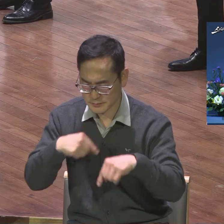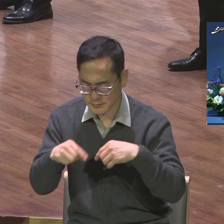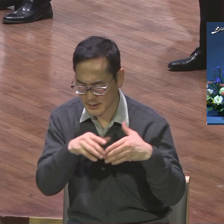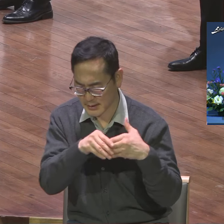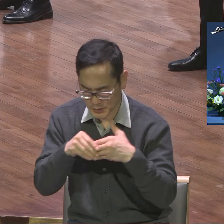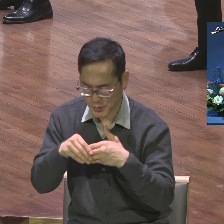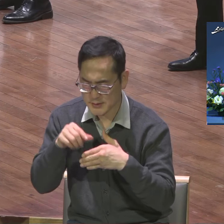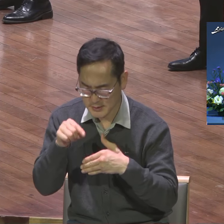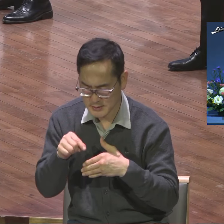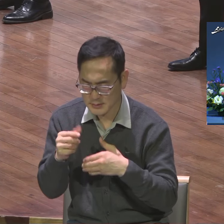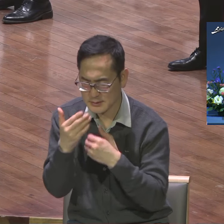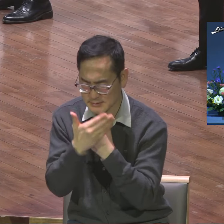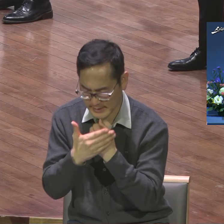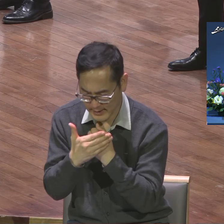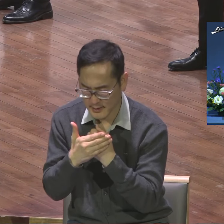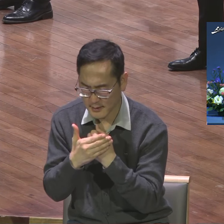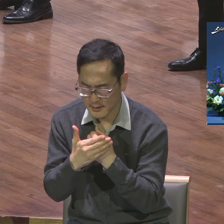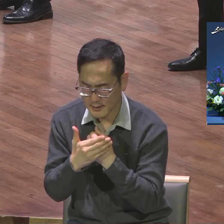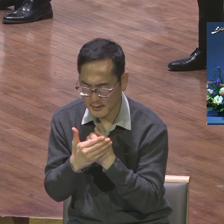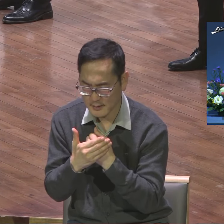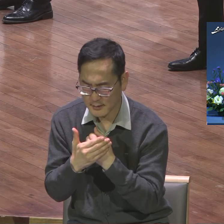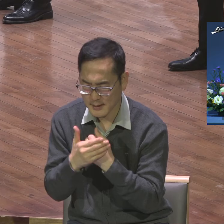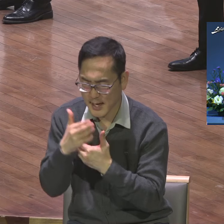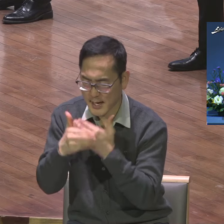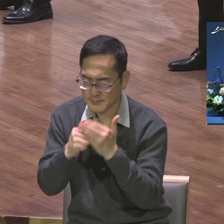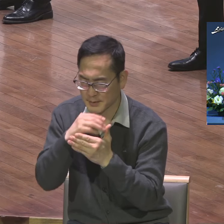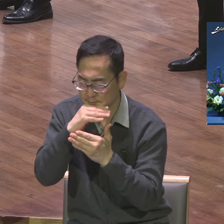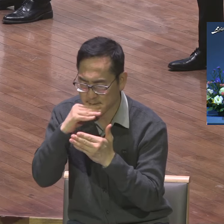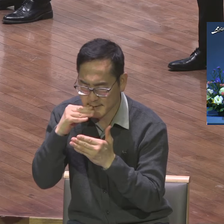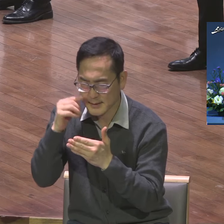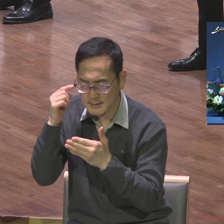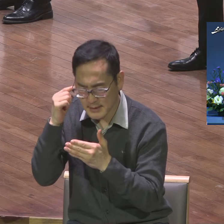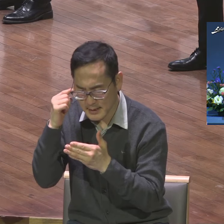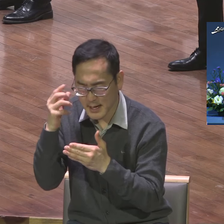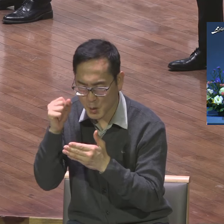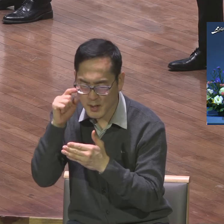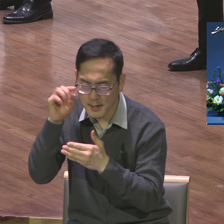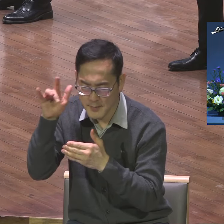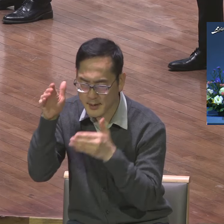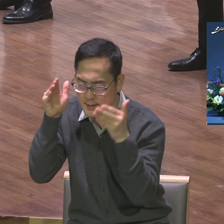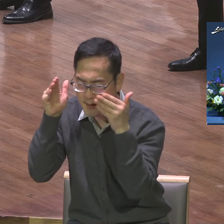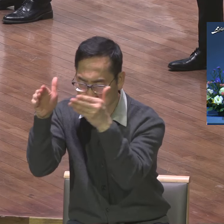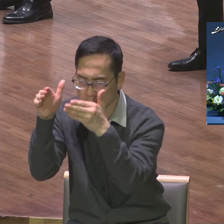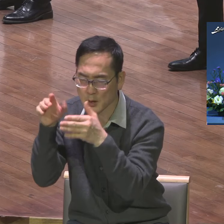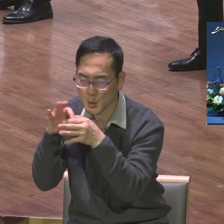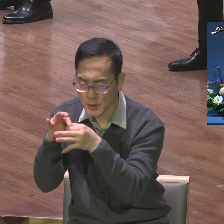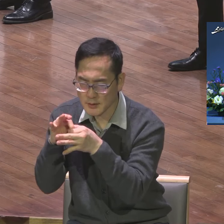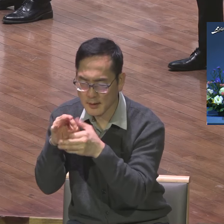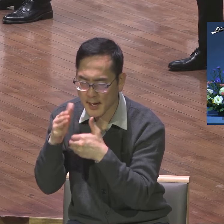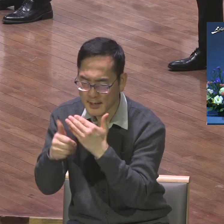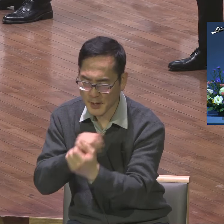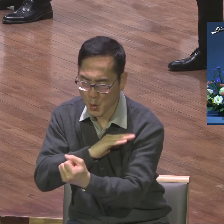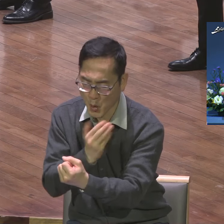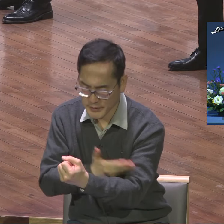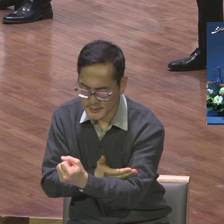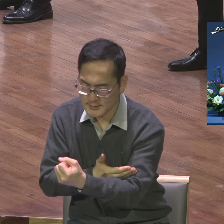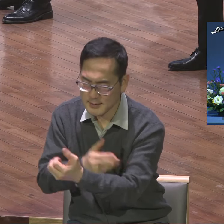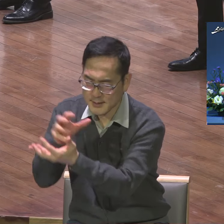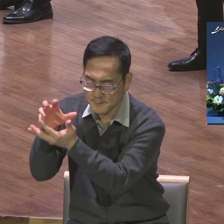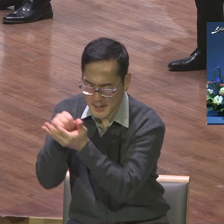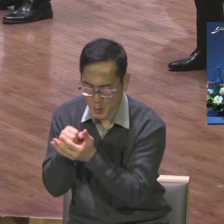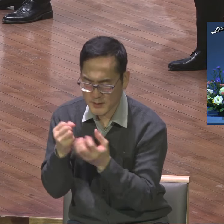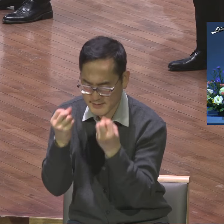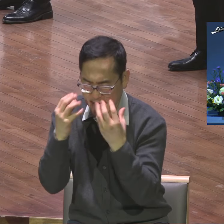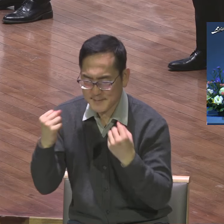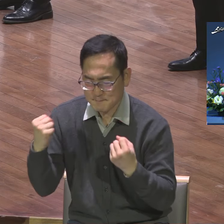교통 충만하신 은혜가 올바르게 하나님을 인식하고 앙망함으로 하나님의 권능을 체험하며 새 힘 얻기를